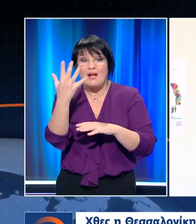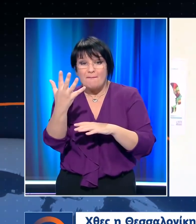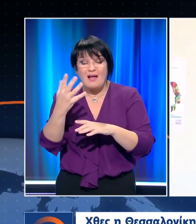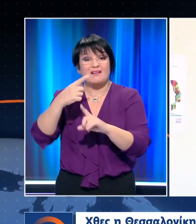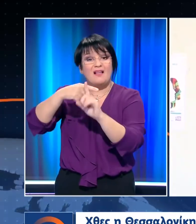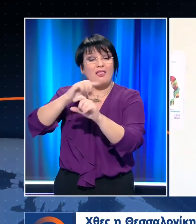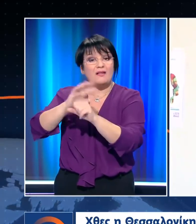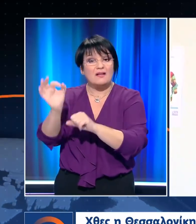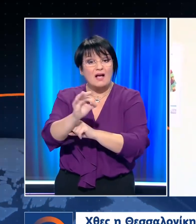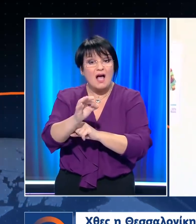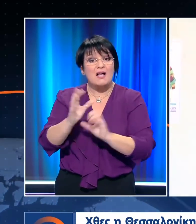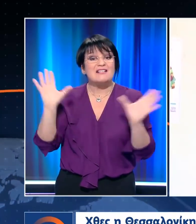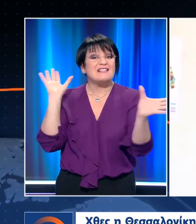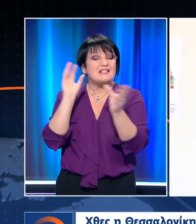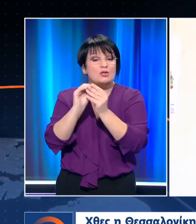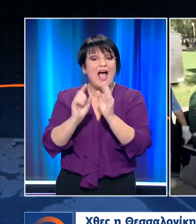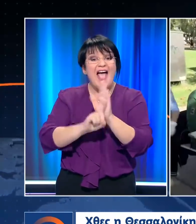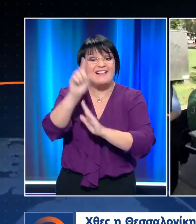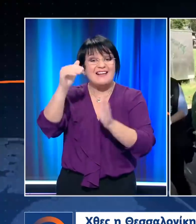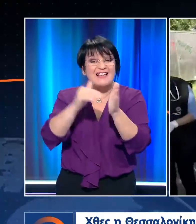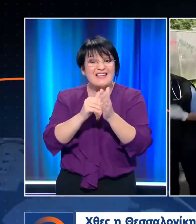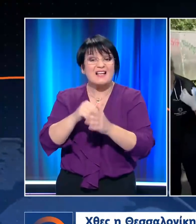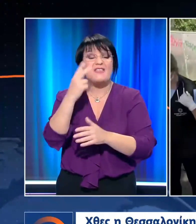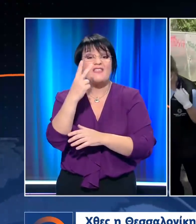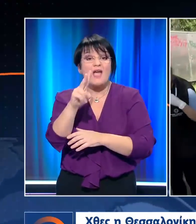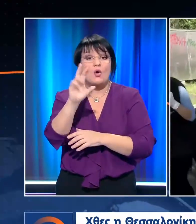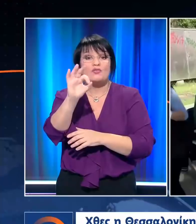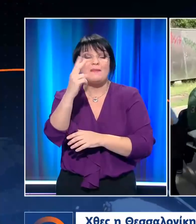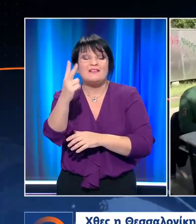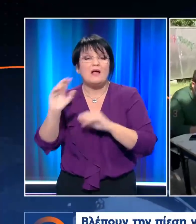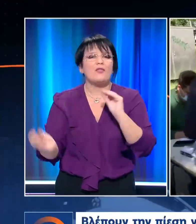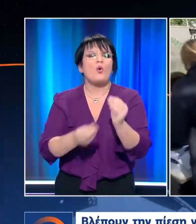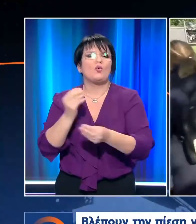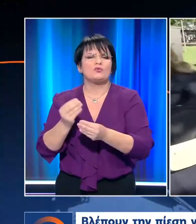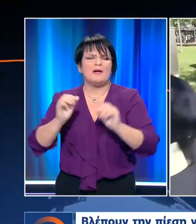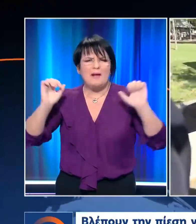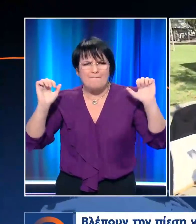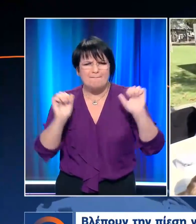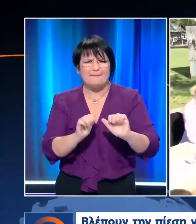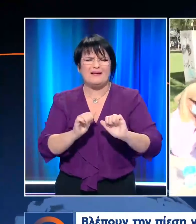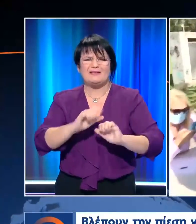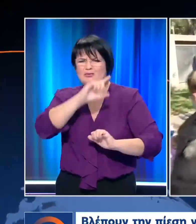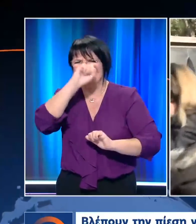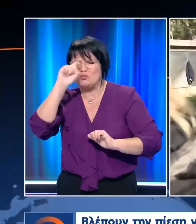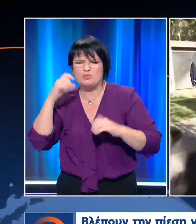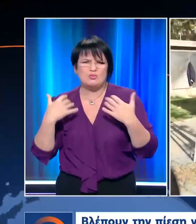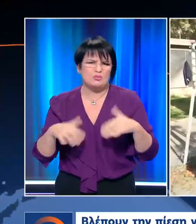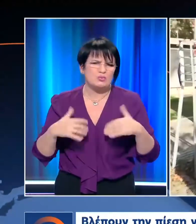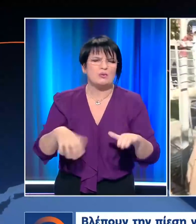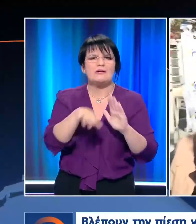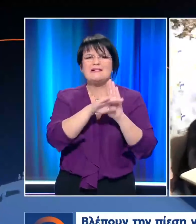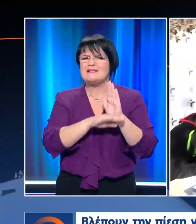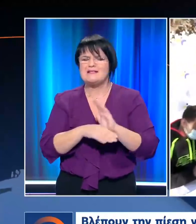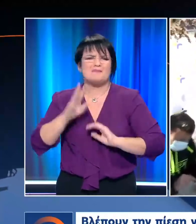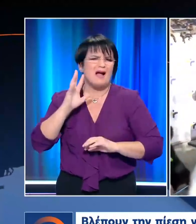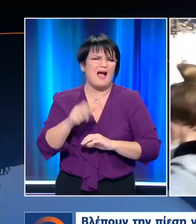αρχή του μήνα συνολικά καταγράφηκαν 11.252 κρούσματα. Βλέπουν την πίεση να είναι ασφυκτική για μέρες και το σύστημα να